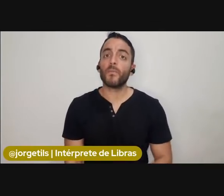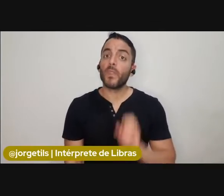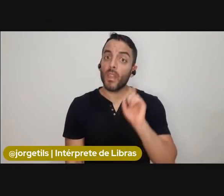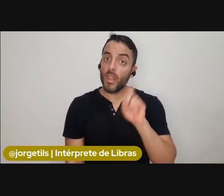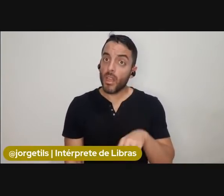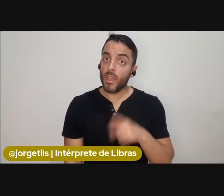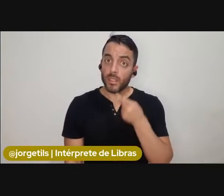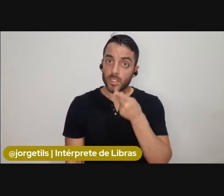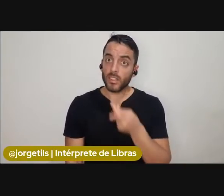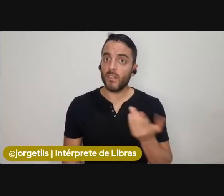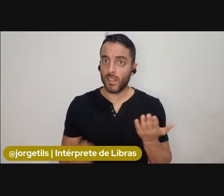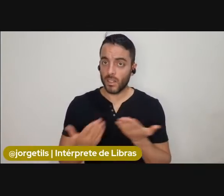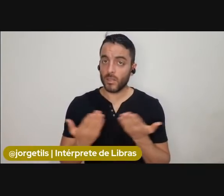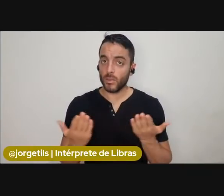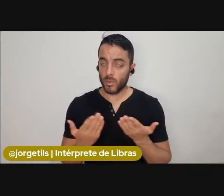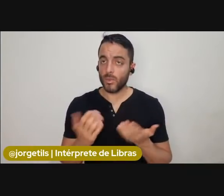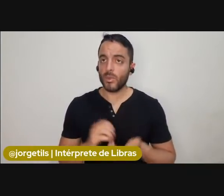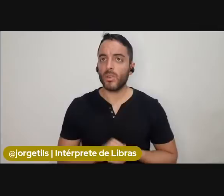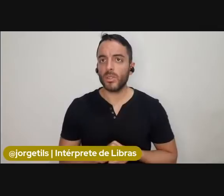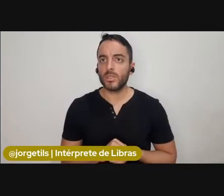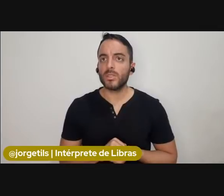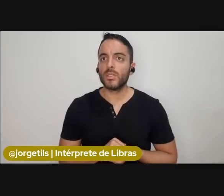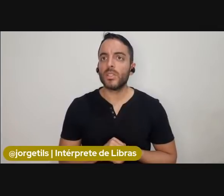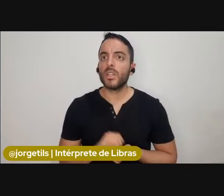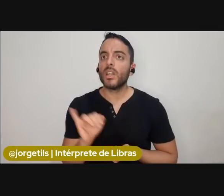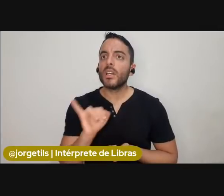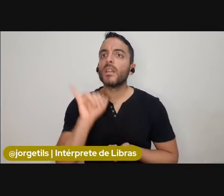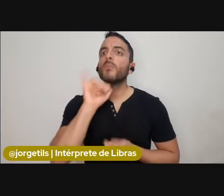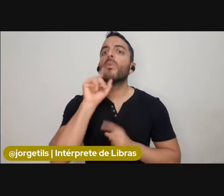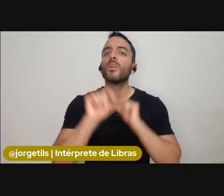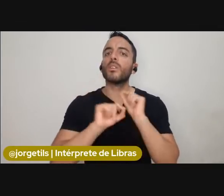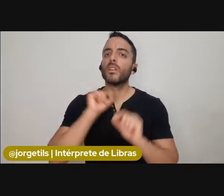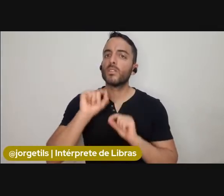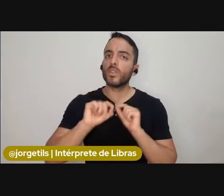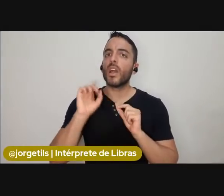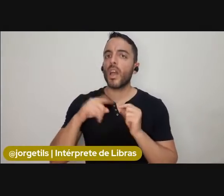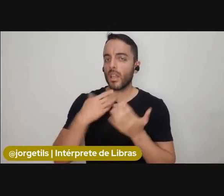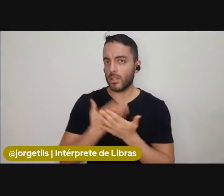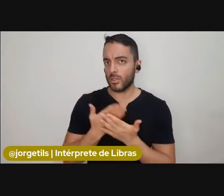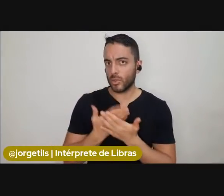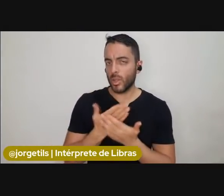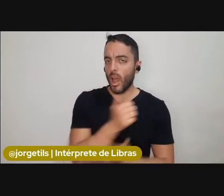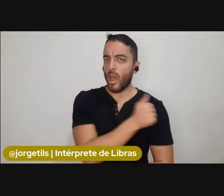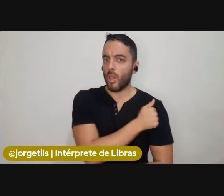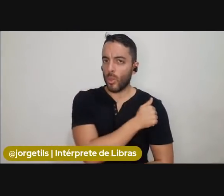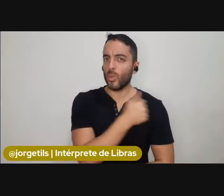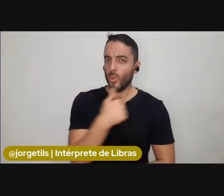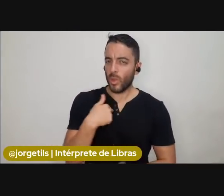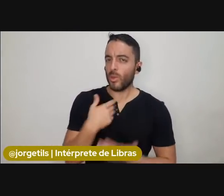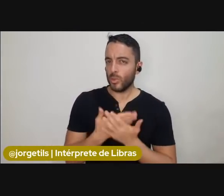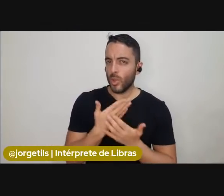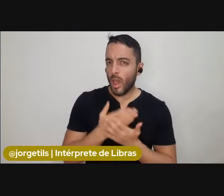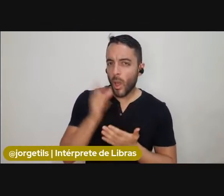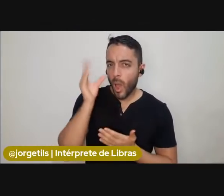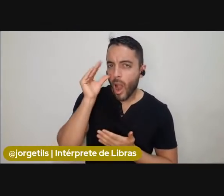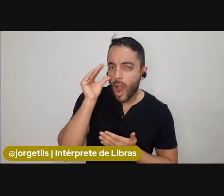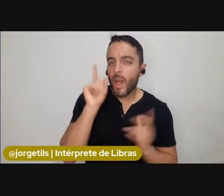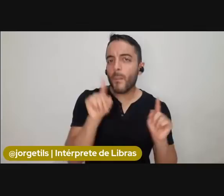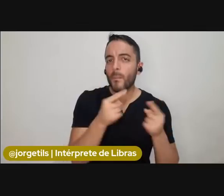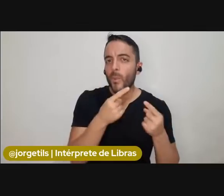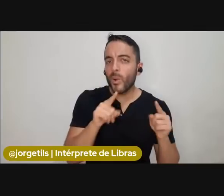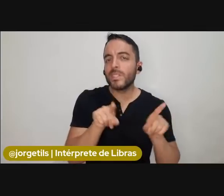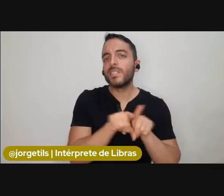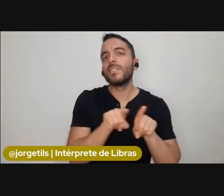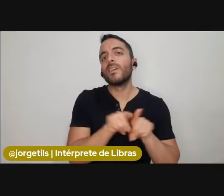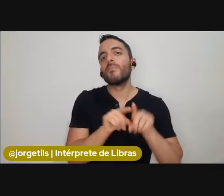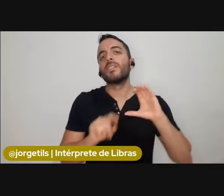falando. Então, eu acho que é importante, assim, como estudante de música, que eu sempre fui, os estudantes do CBPF com quem eu trabalho,